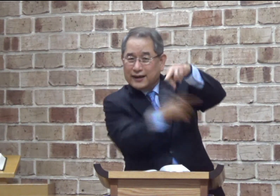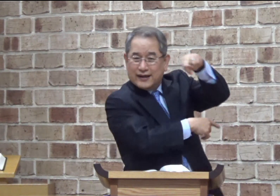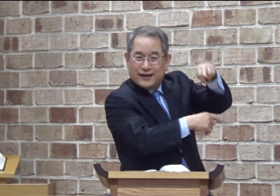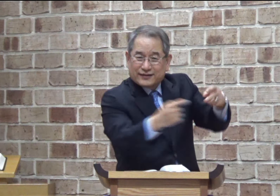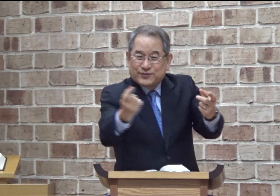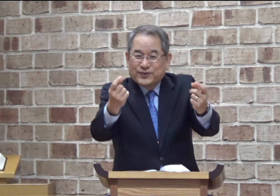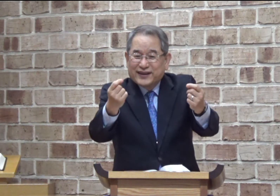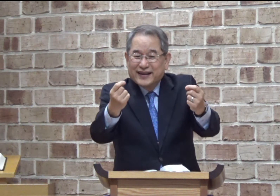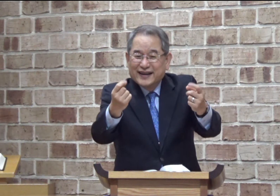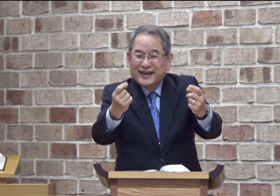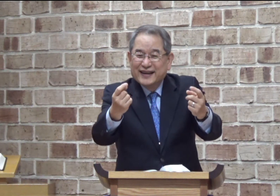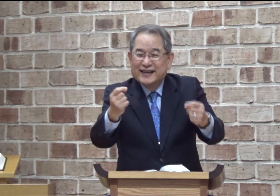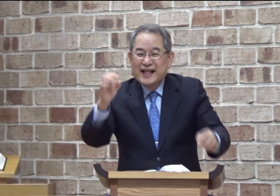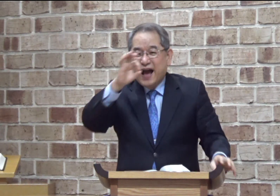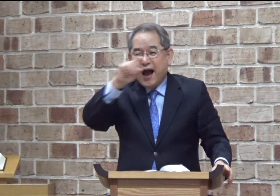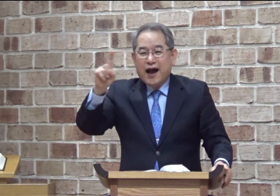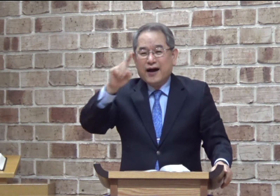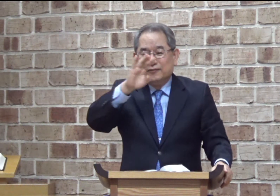다윗이 돌아갔다는 이야기입니다.